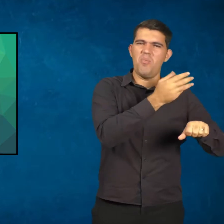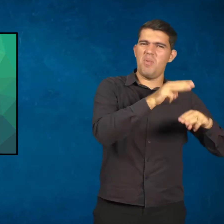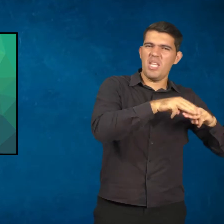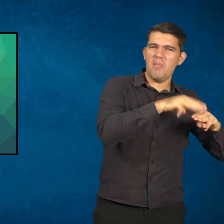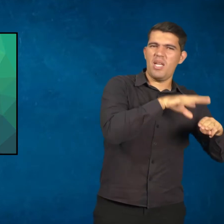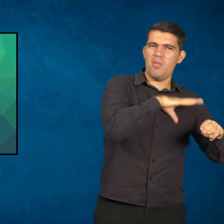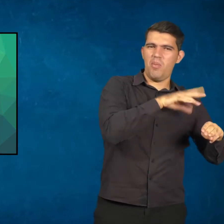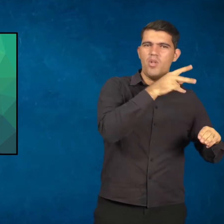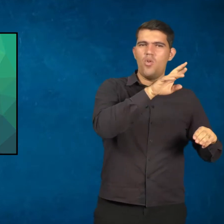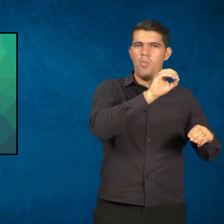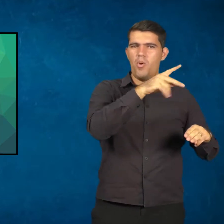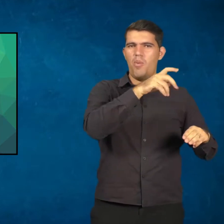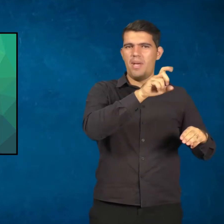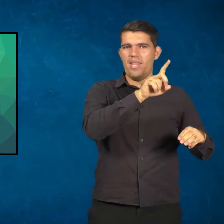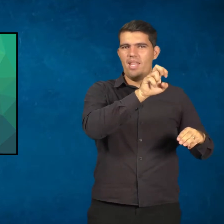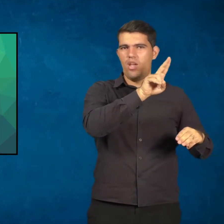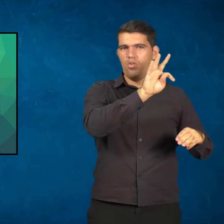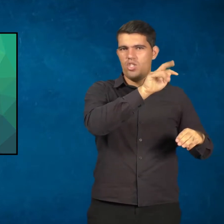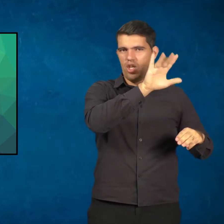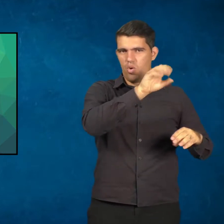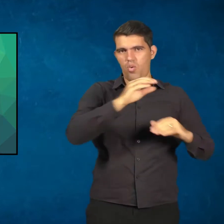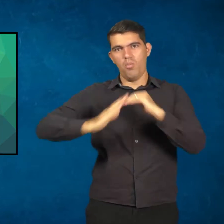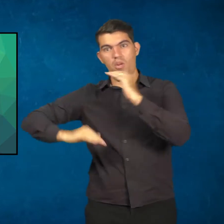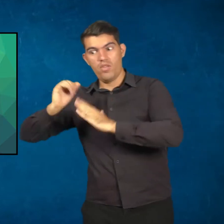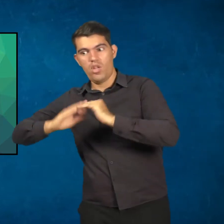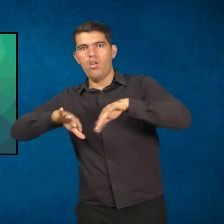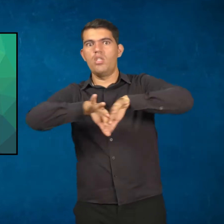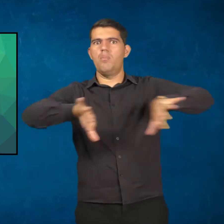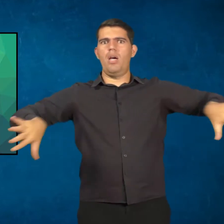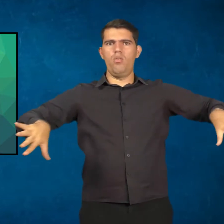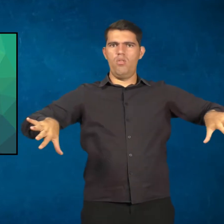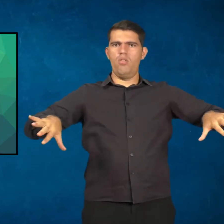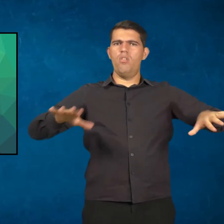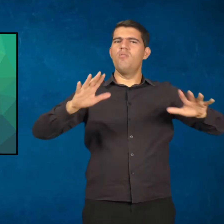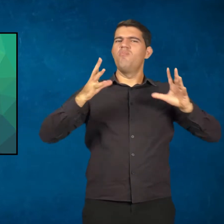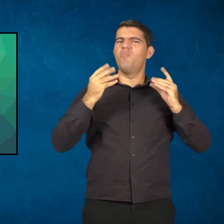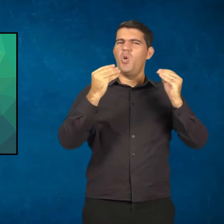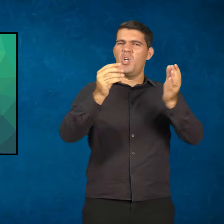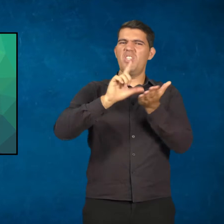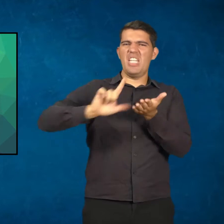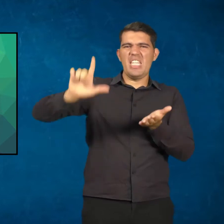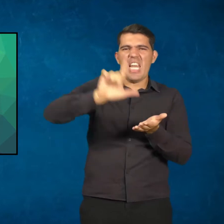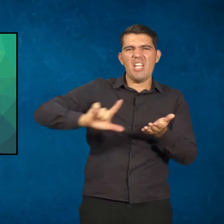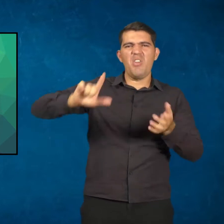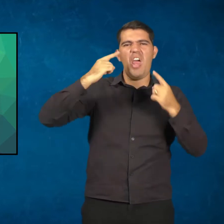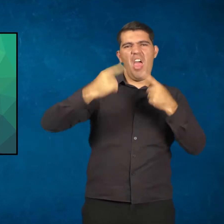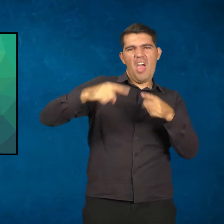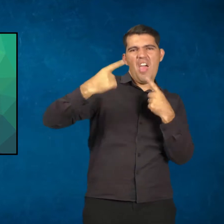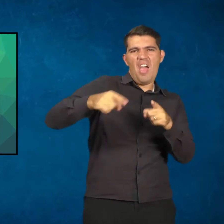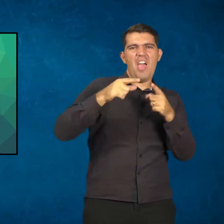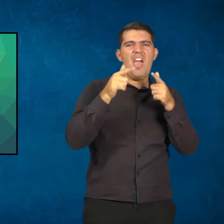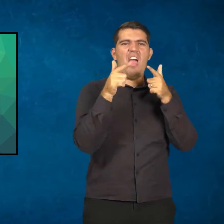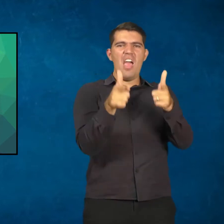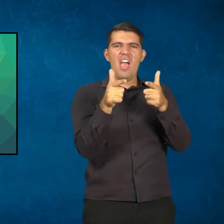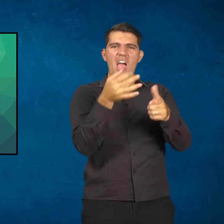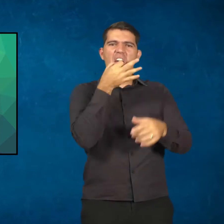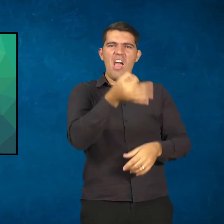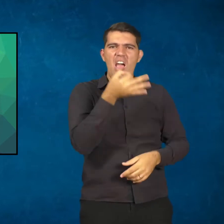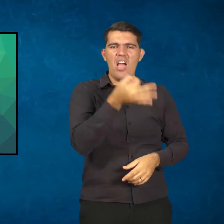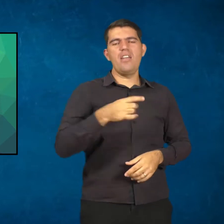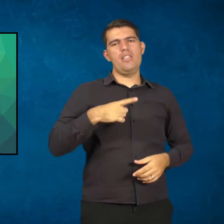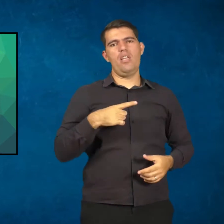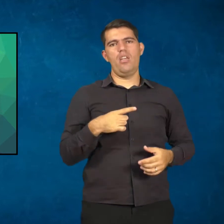formação profissional. Dualidade essa que é bastante criticada na literatura, instigando aí